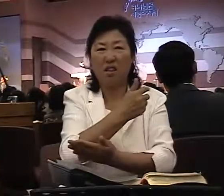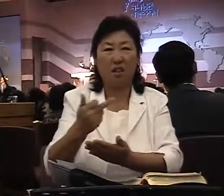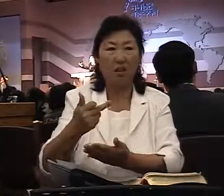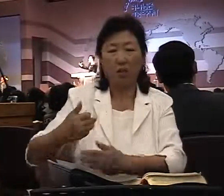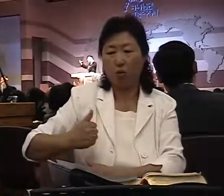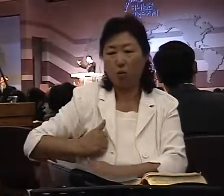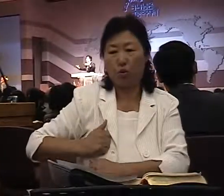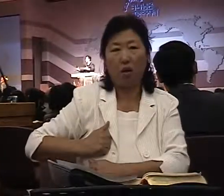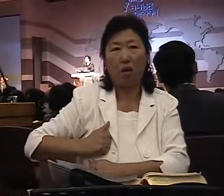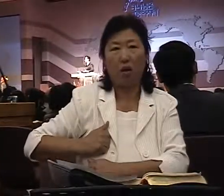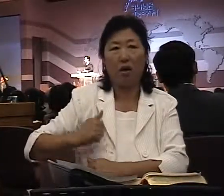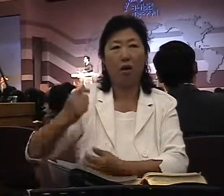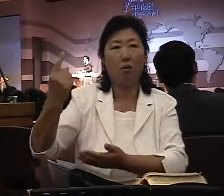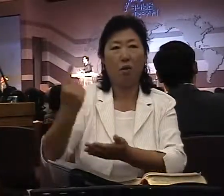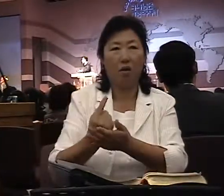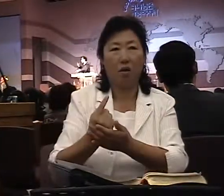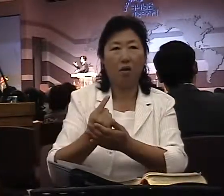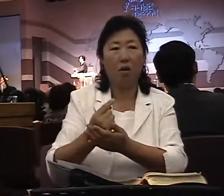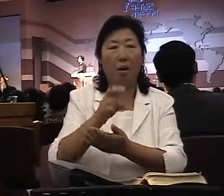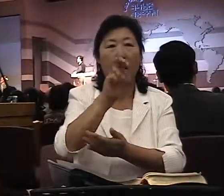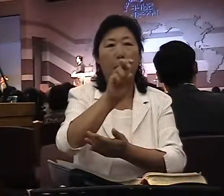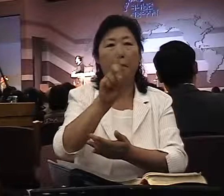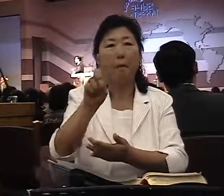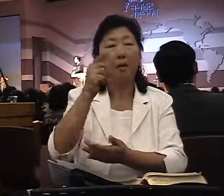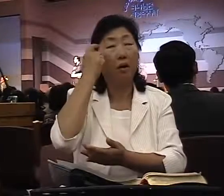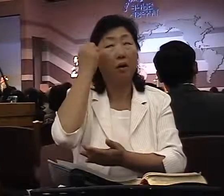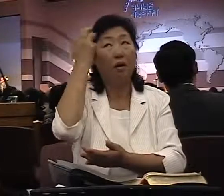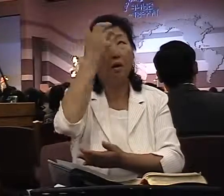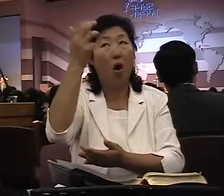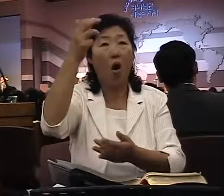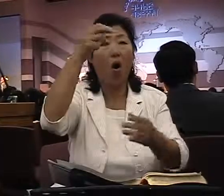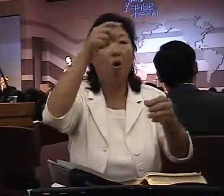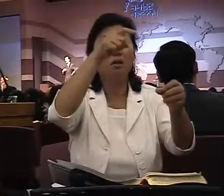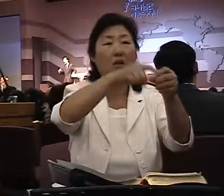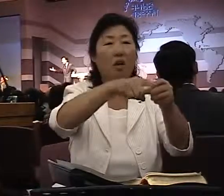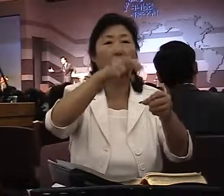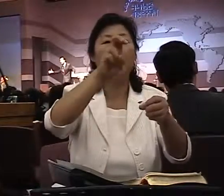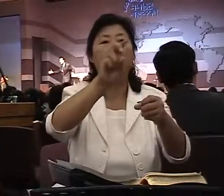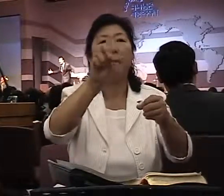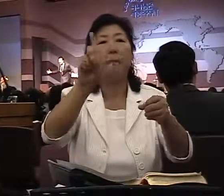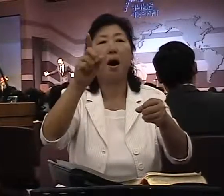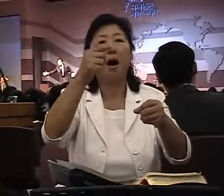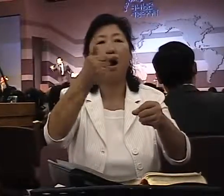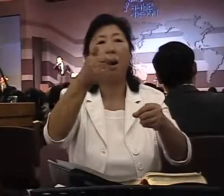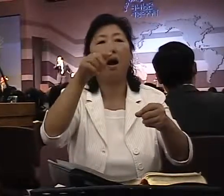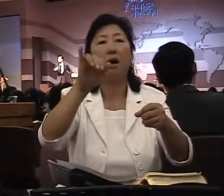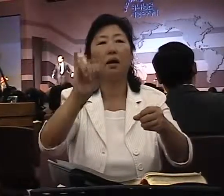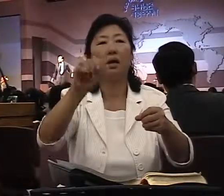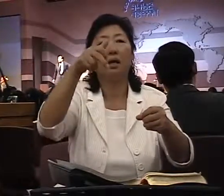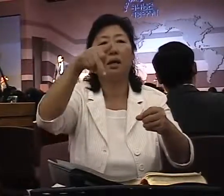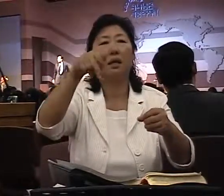전에는 마네킹이었어요. 영적 마네킹. 모형은 있었지만 아무런 액션과 무브먼트가